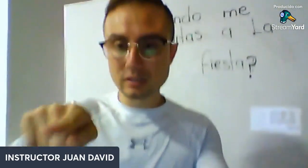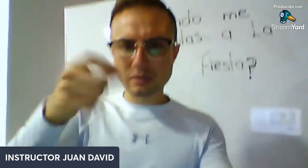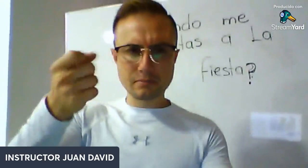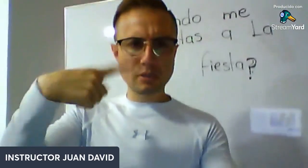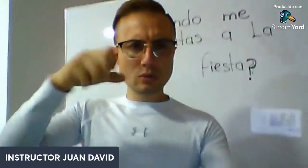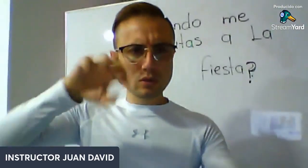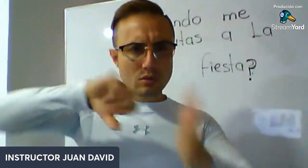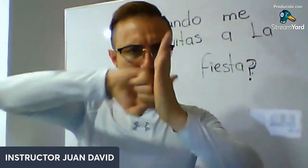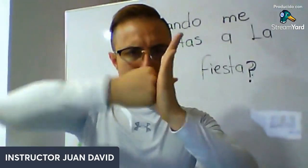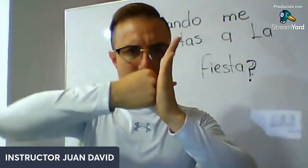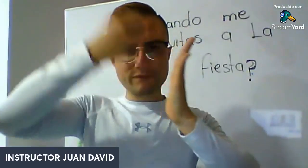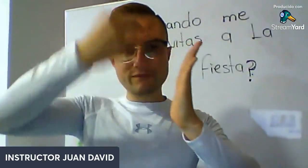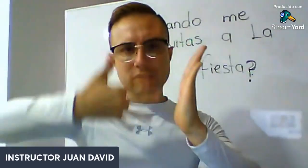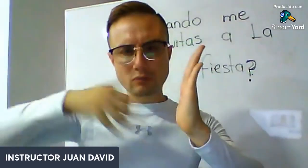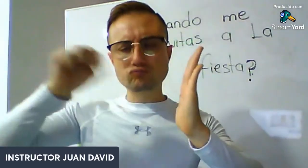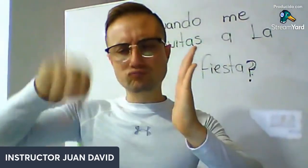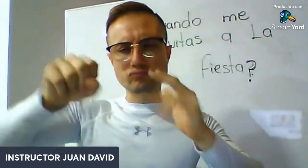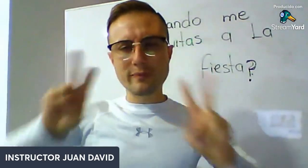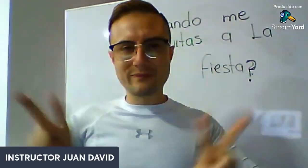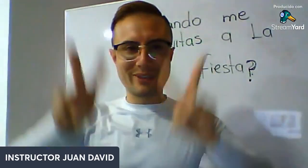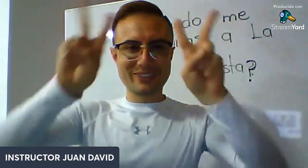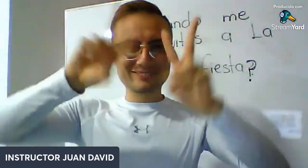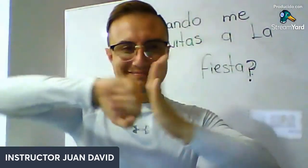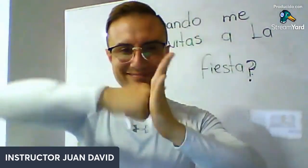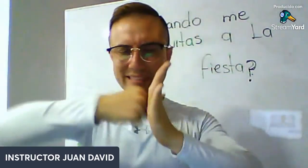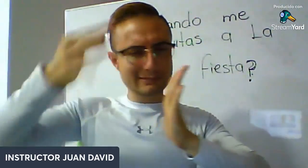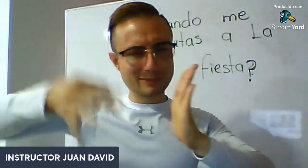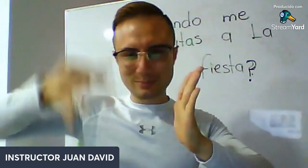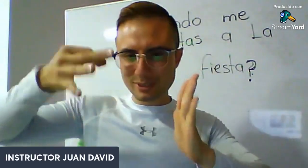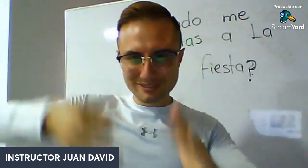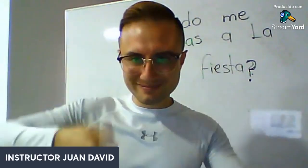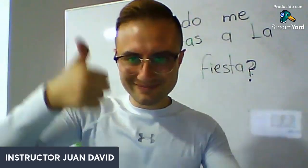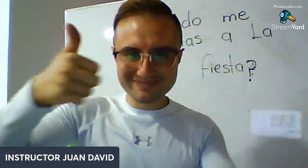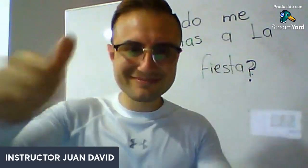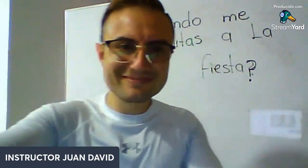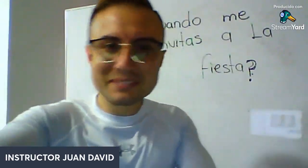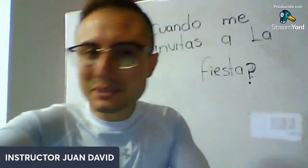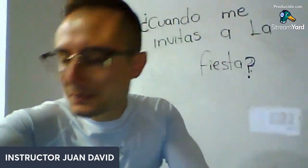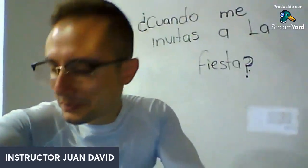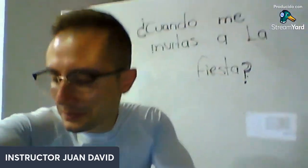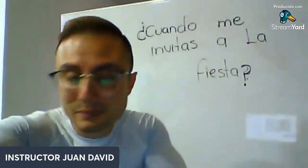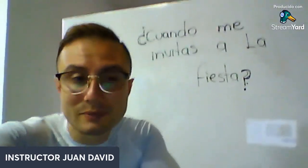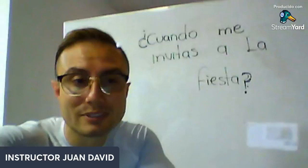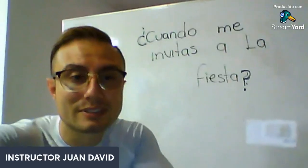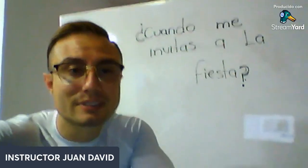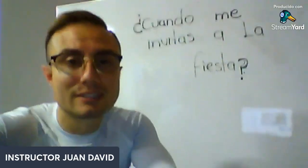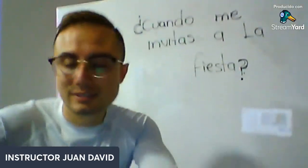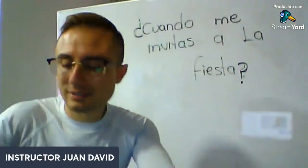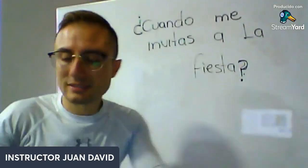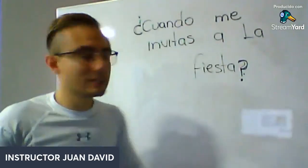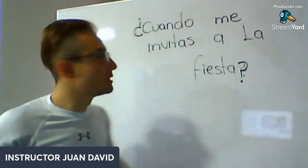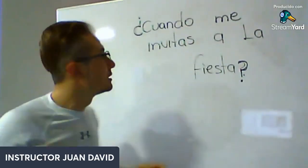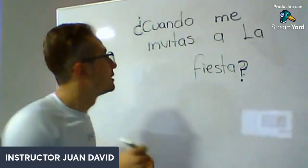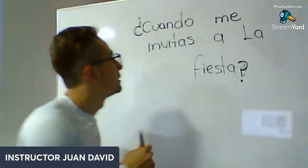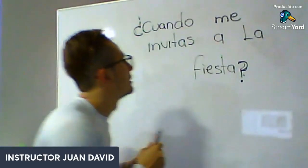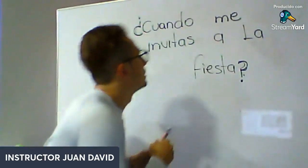entonces mirémoslo aquí me preguntan por aquí si este facebook que ha grabado si claro que si todos los facebooks